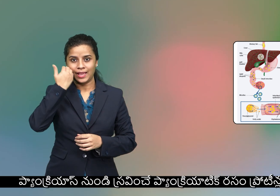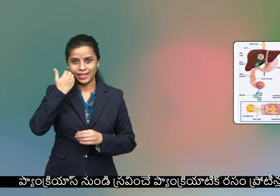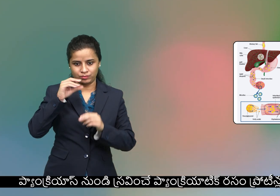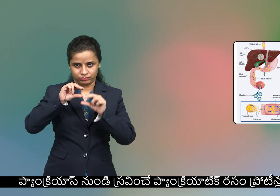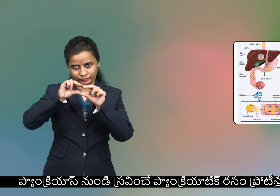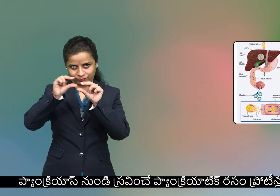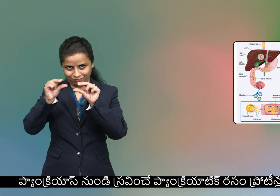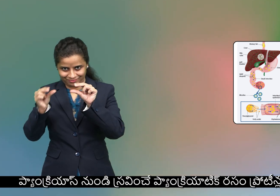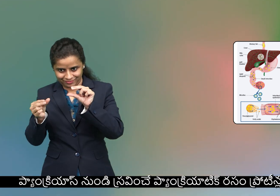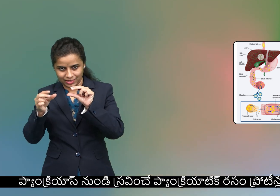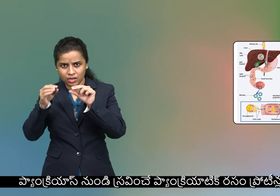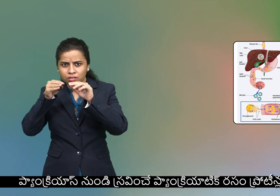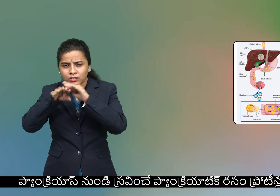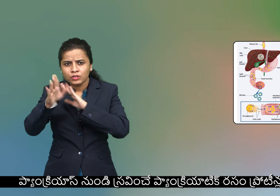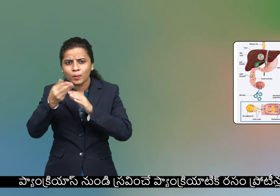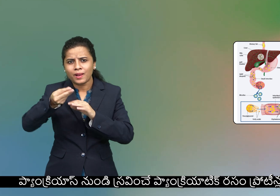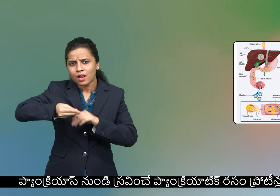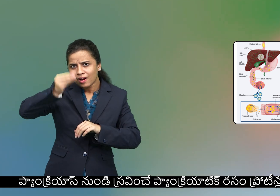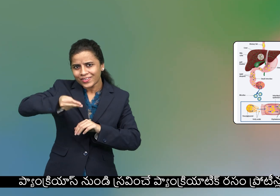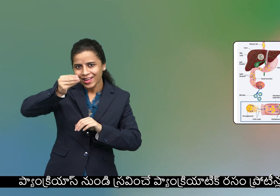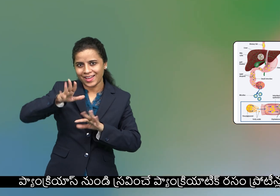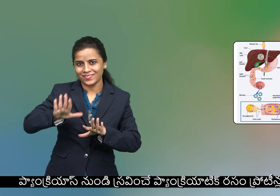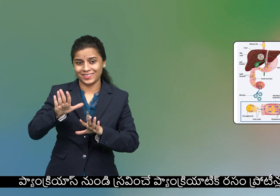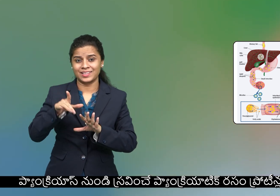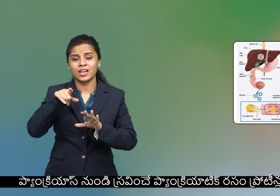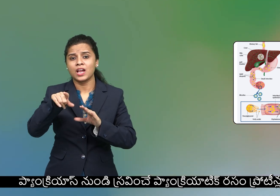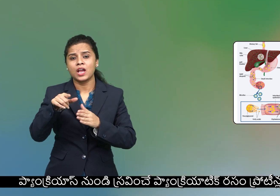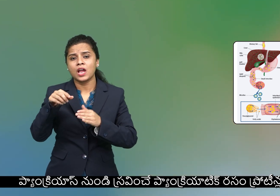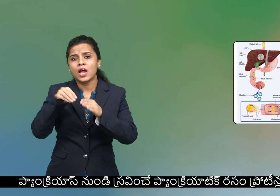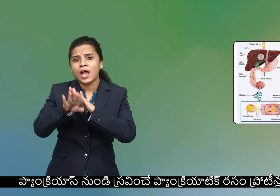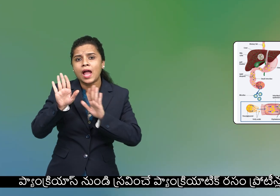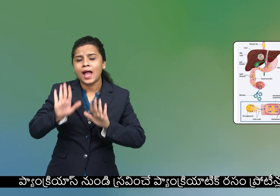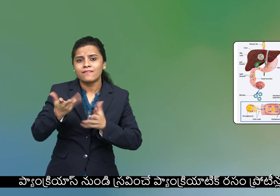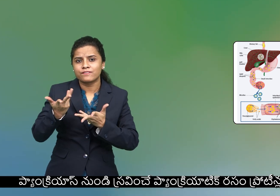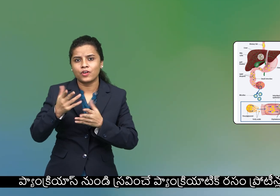ప్యాంక్రియాస్ నుండి స్రవించే ప్యాంక్రియాటిక్ రసం ప్రోటీన్ల జీవక్రియ ప్రక్రియను